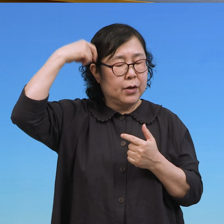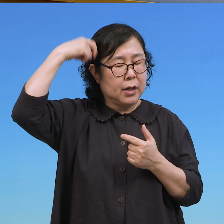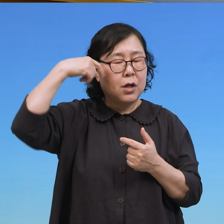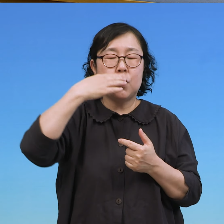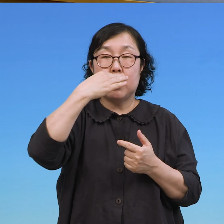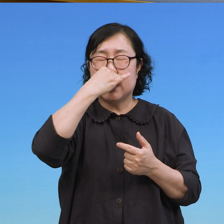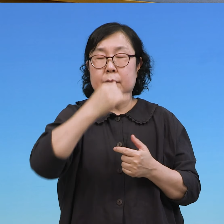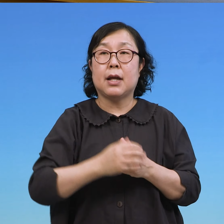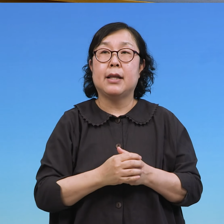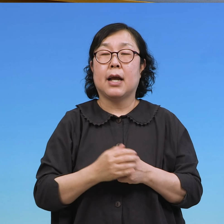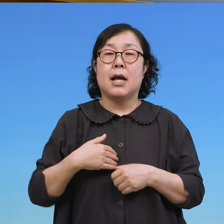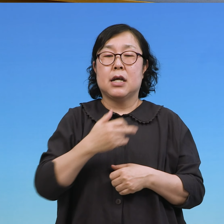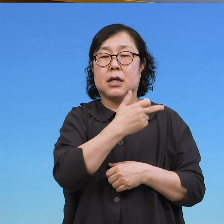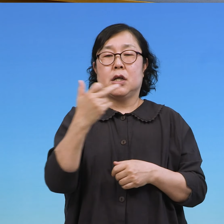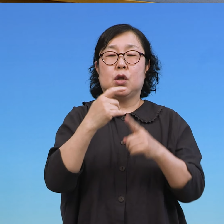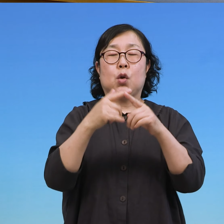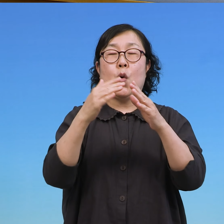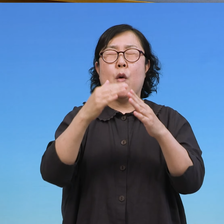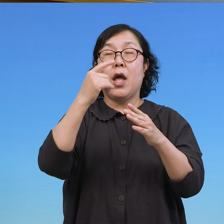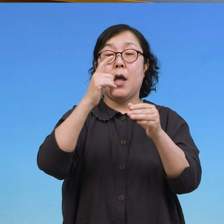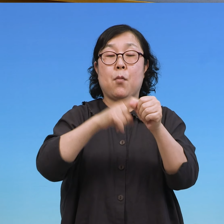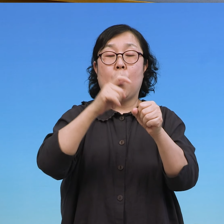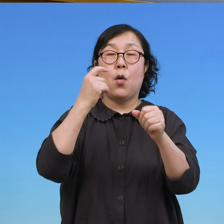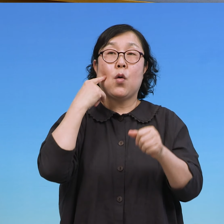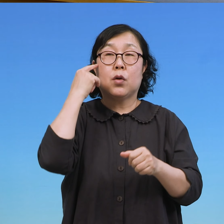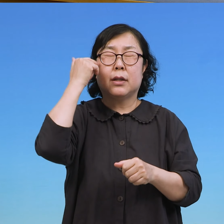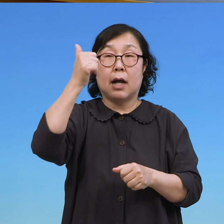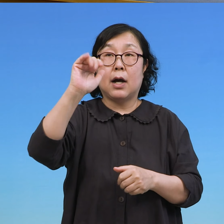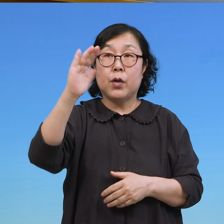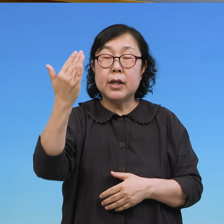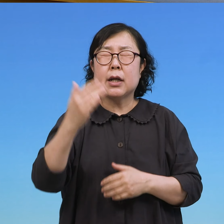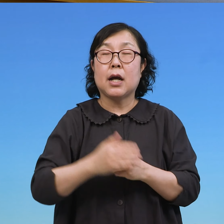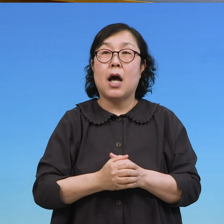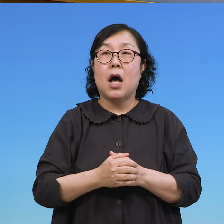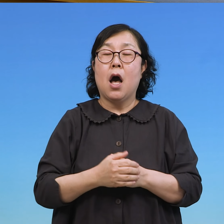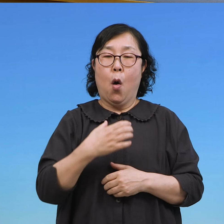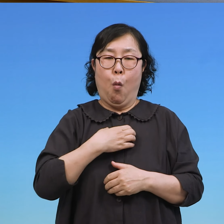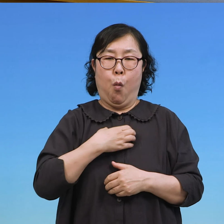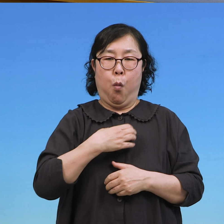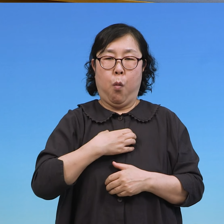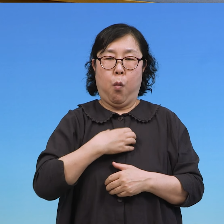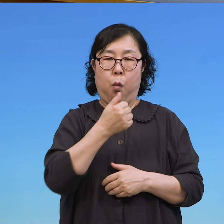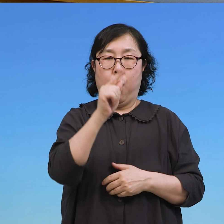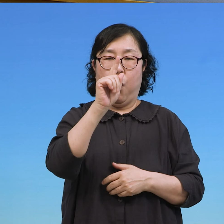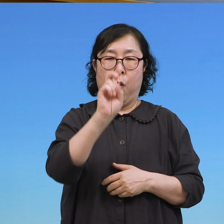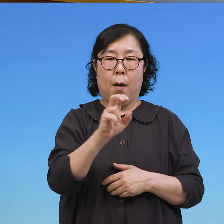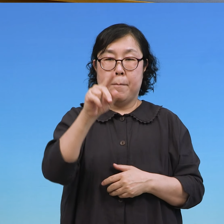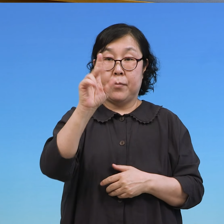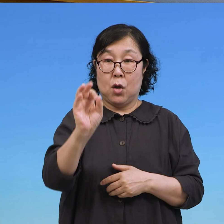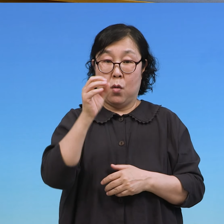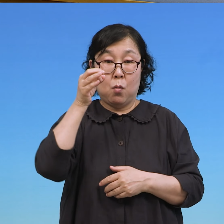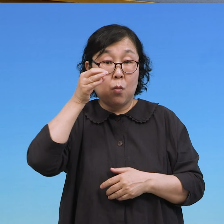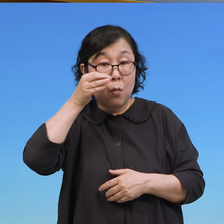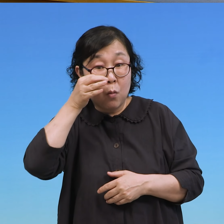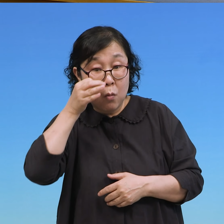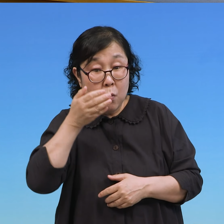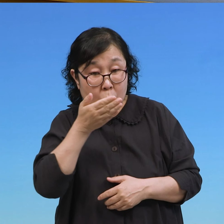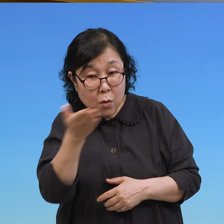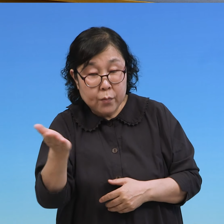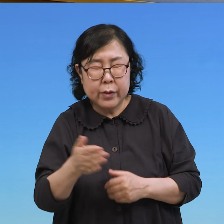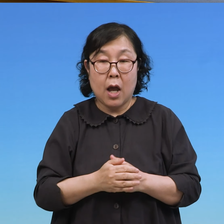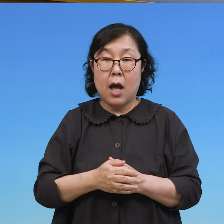제가 그 대형교회 목사가 되고 나니까요, 이게 굉장히 위험한 함정이 좀 보여요. 몇 가지가. 그